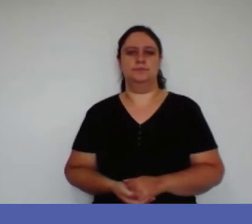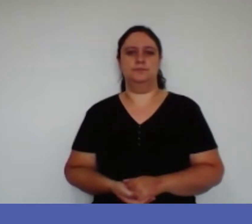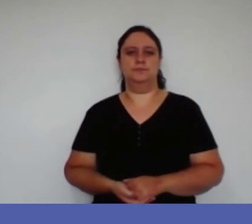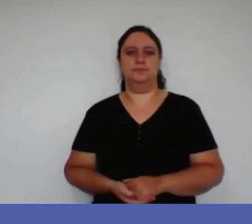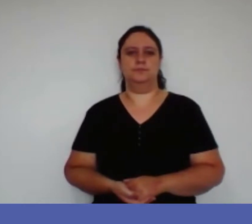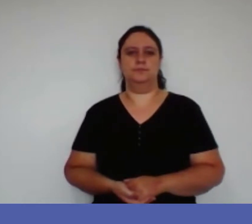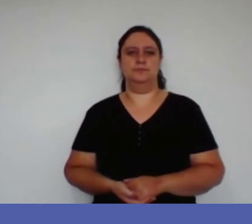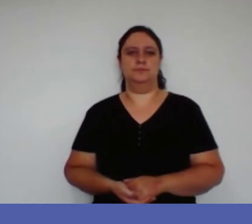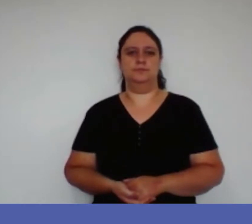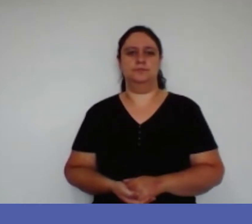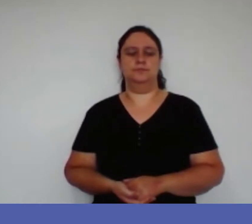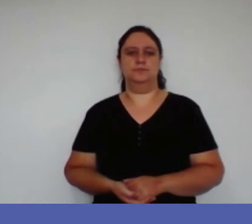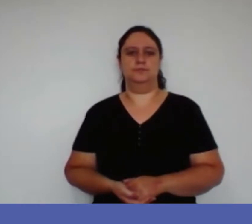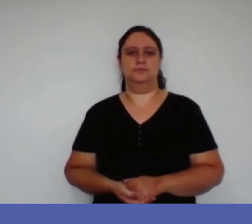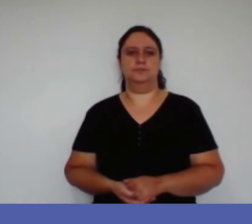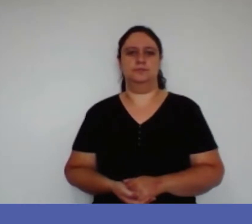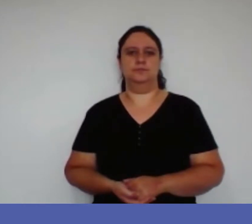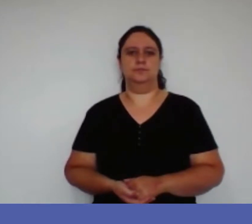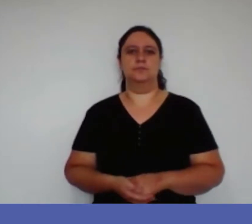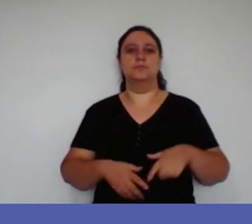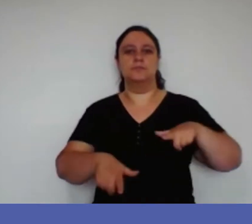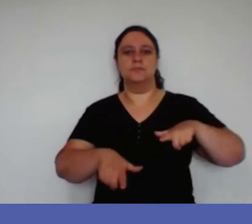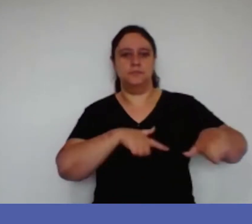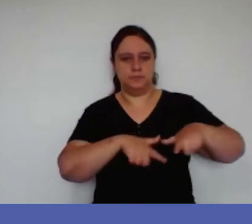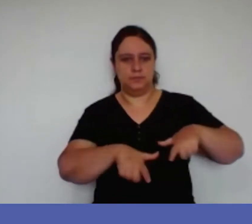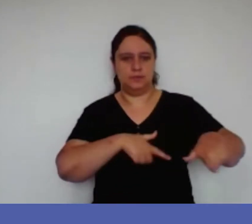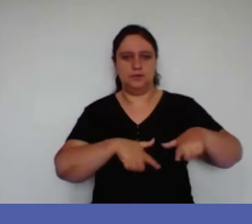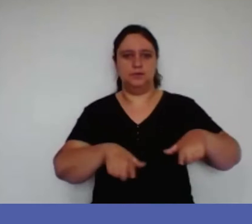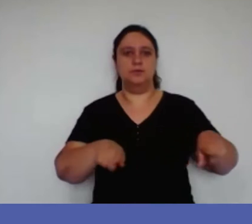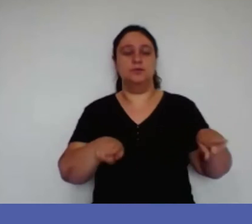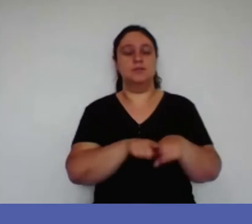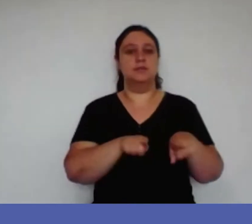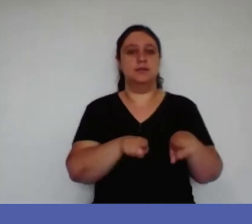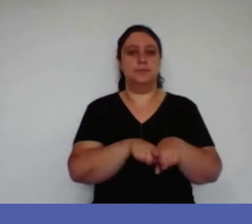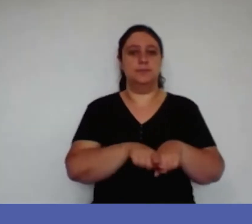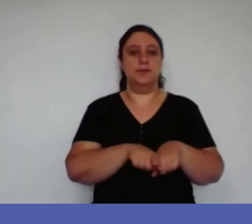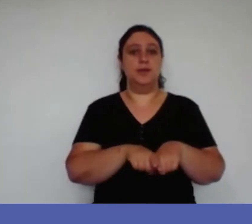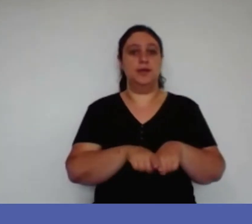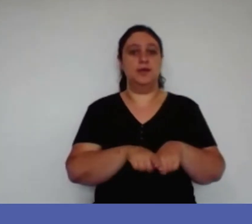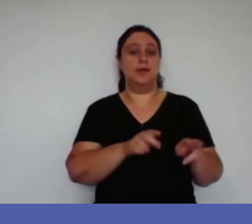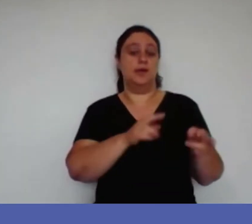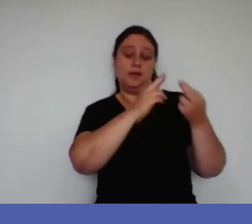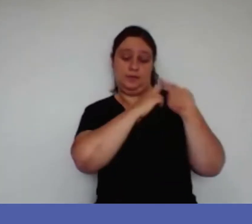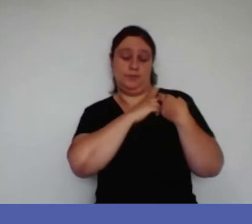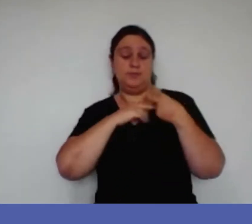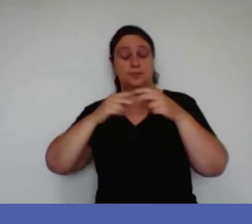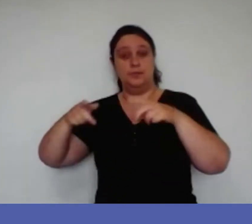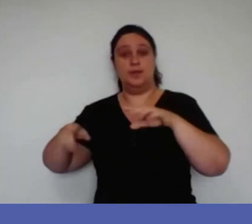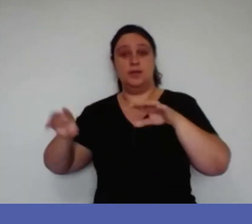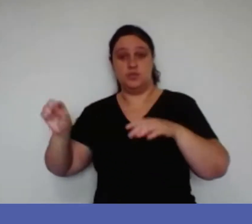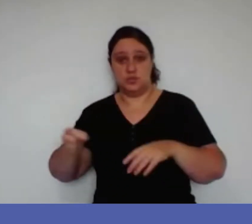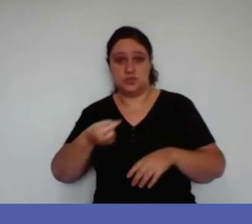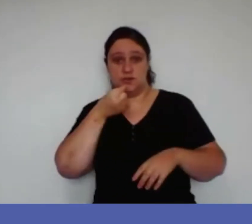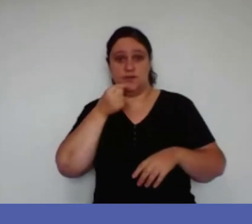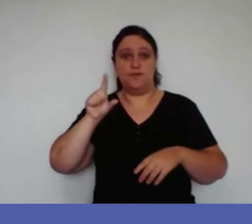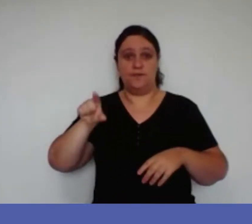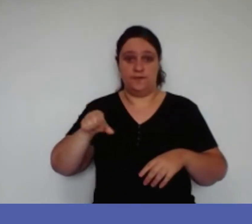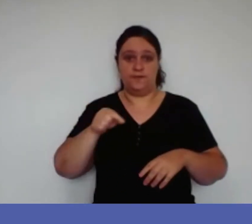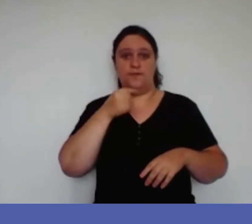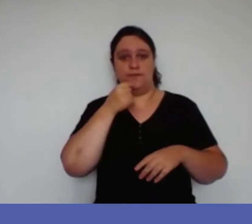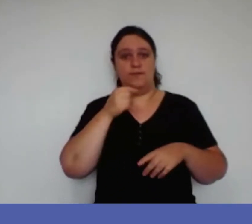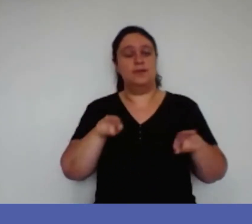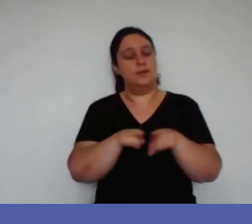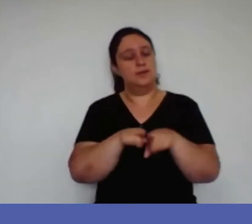foi encarregado de uma vinha. Né, o dono da casa de